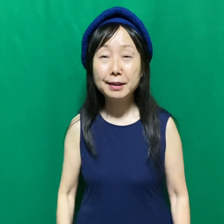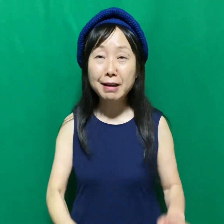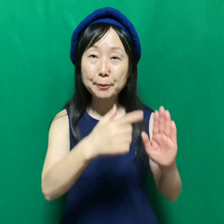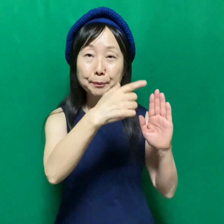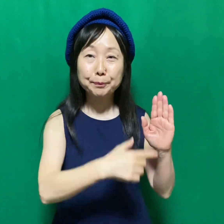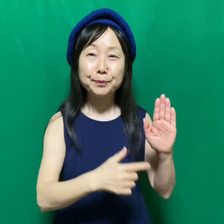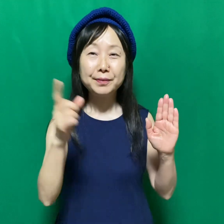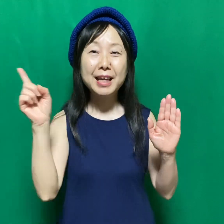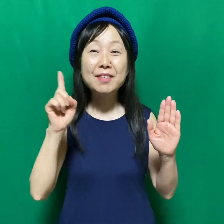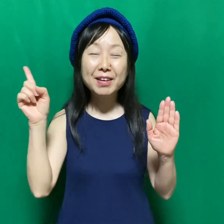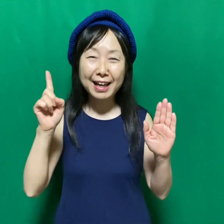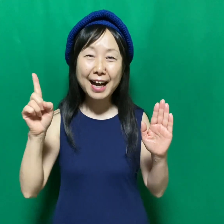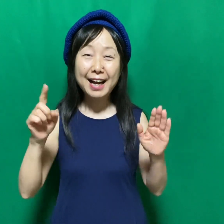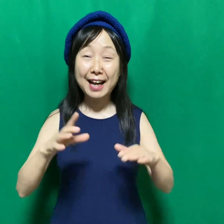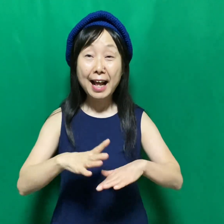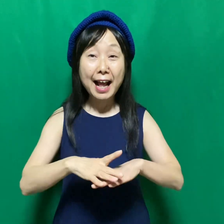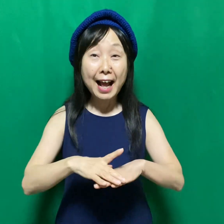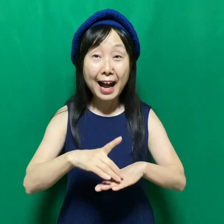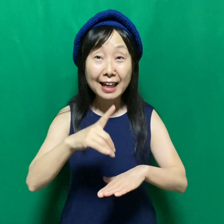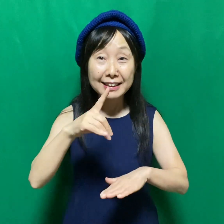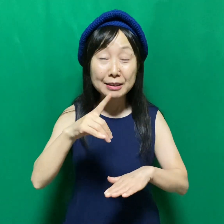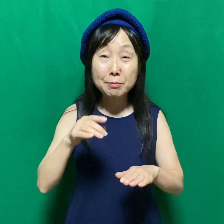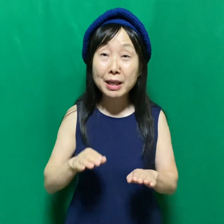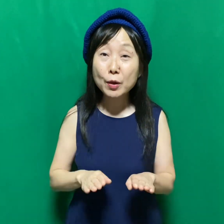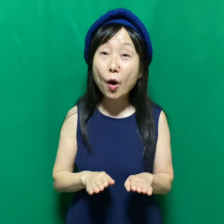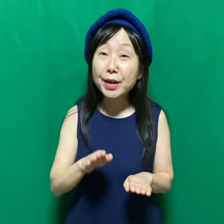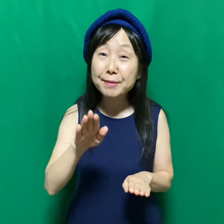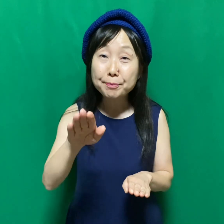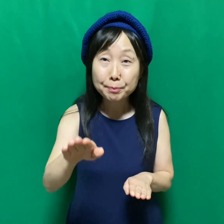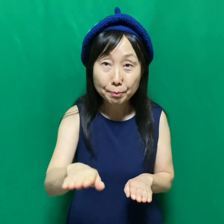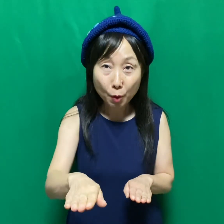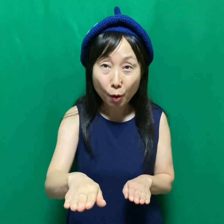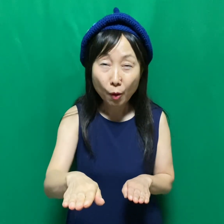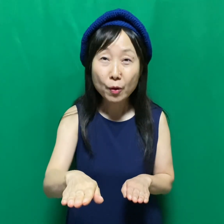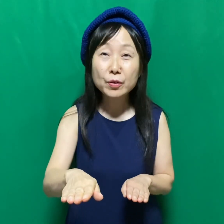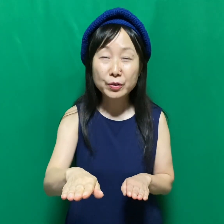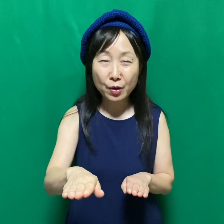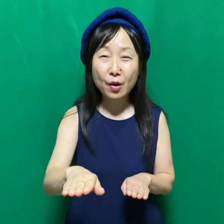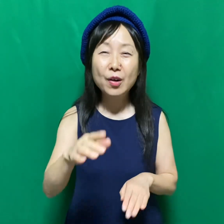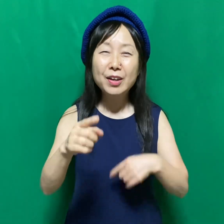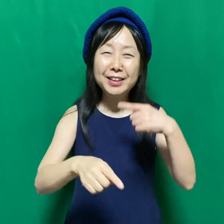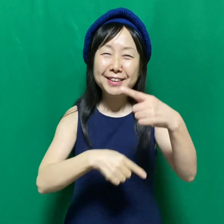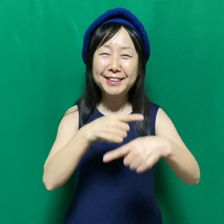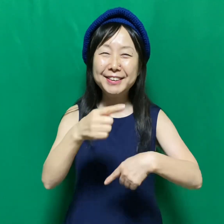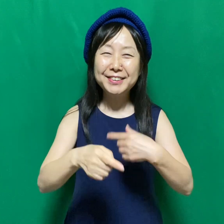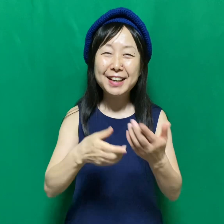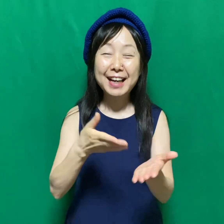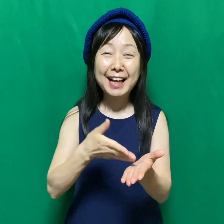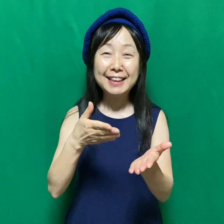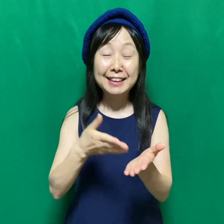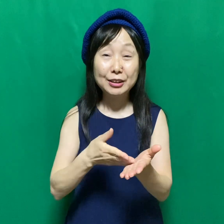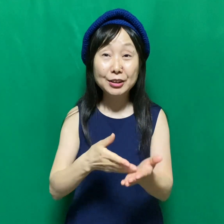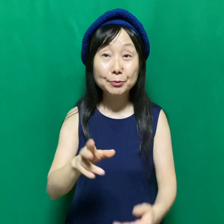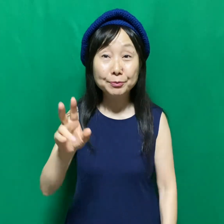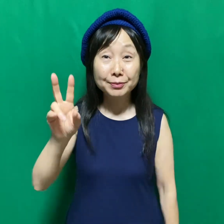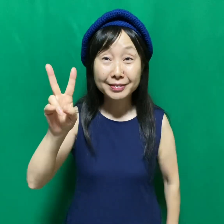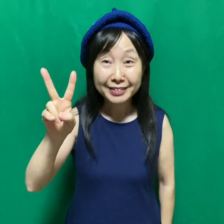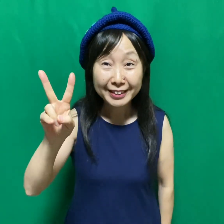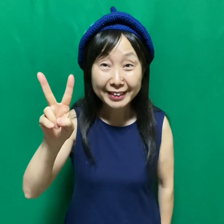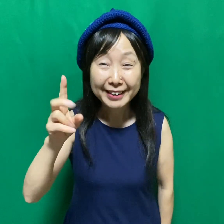ではテーマが初めの一歩の手話解説2